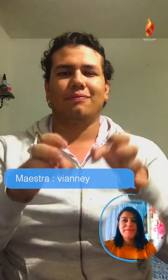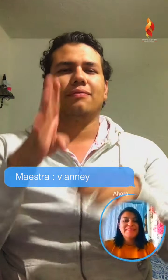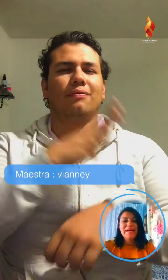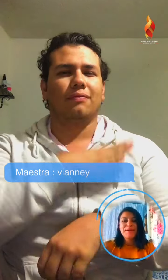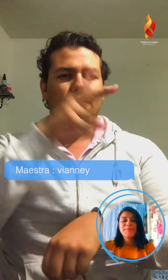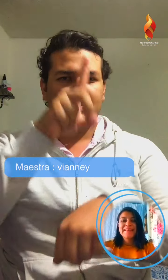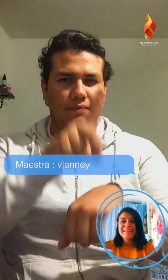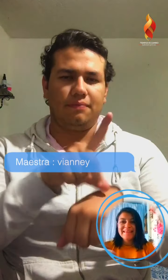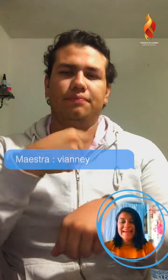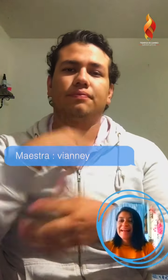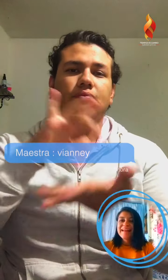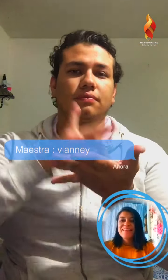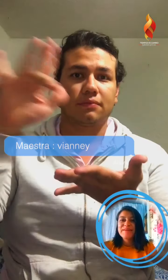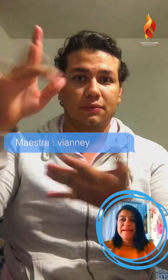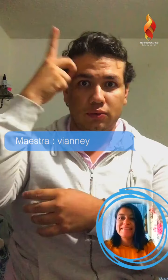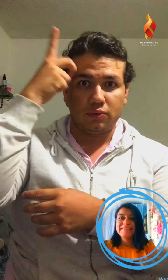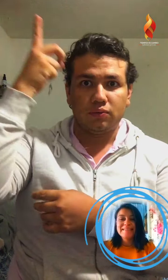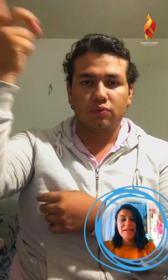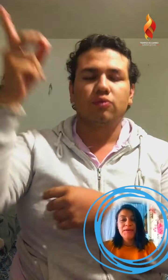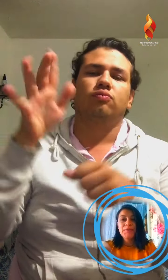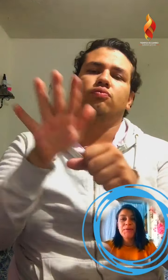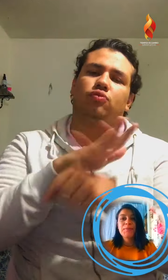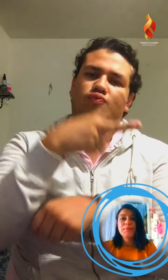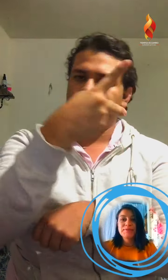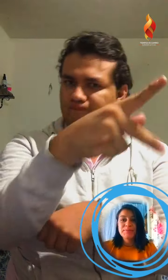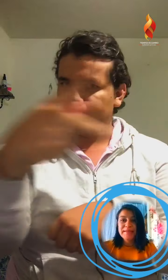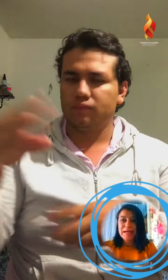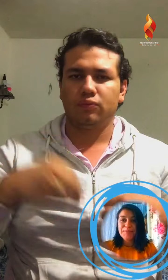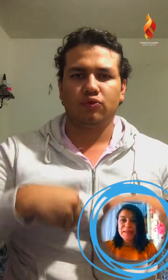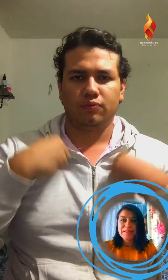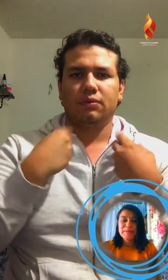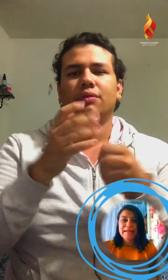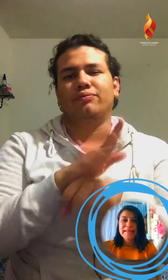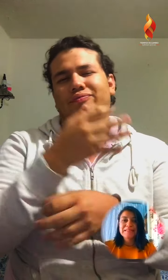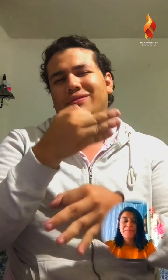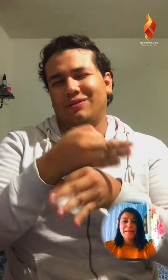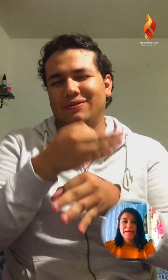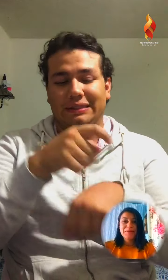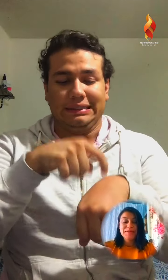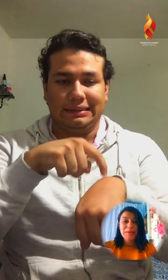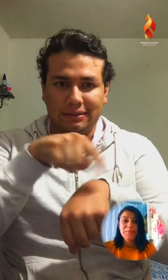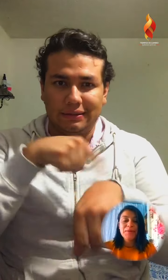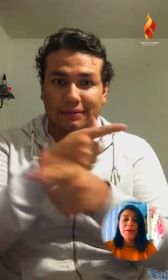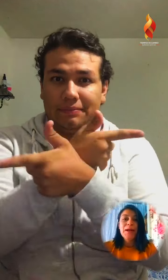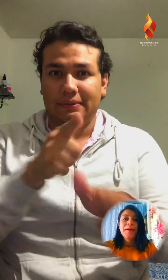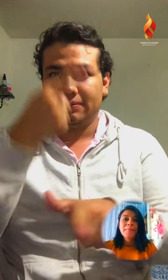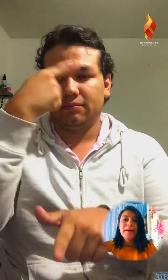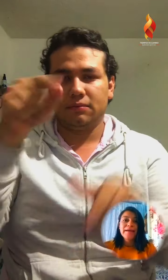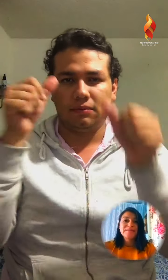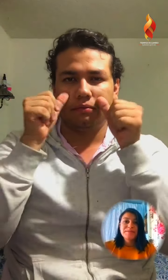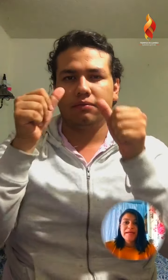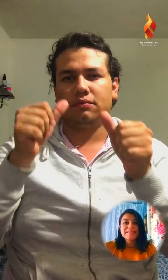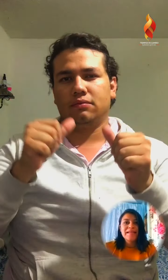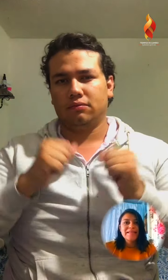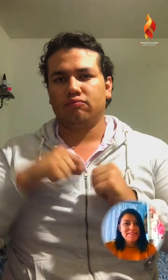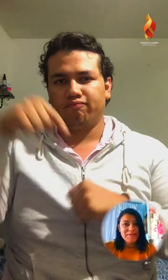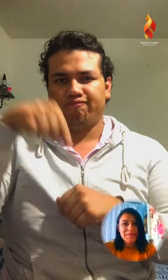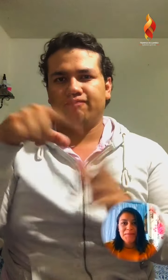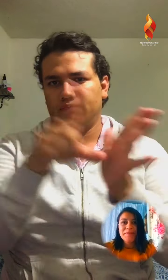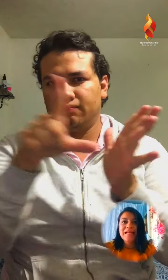Hola, ¿cómo están? Buen día. Doy gracias al Señor por su vida, por disponer de este pequeño tiempo para escuchar